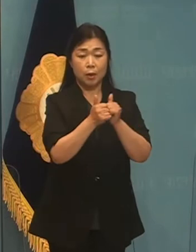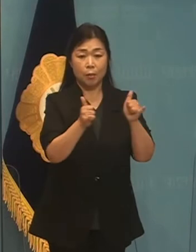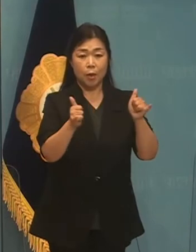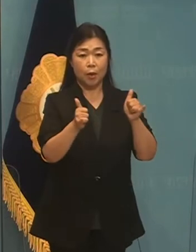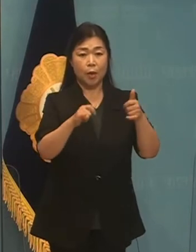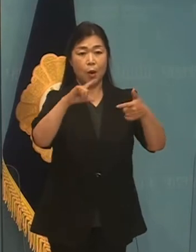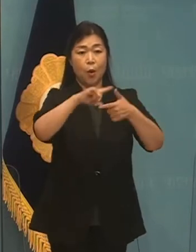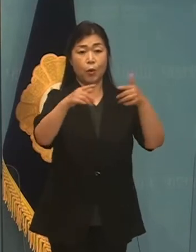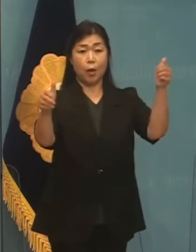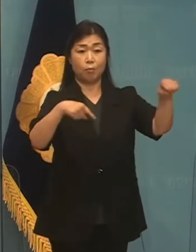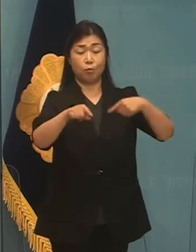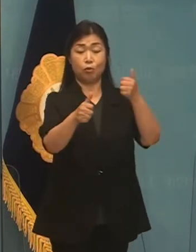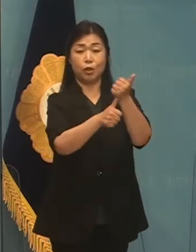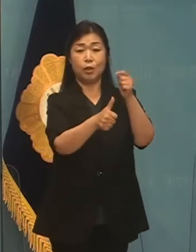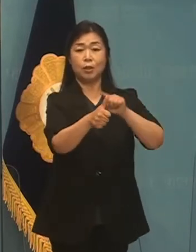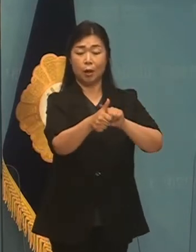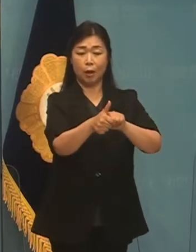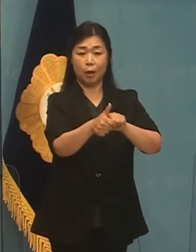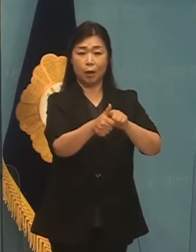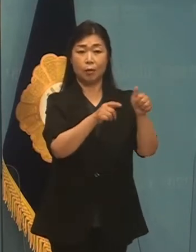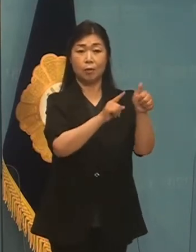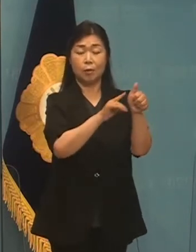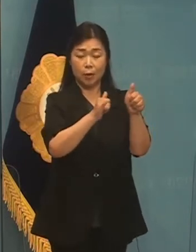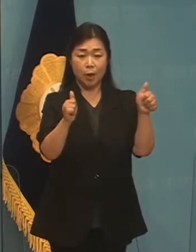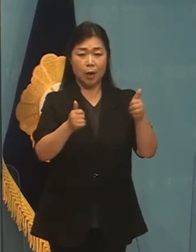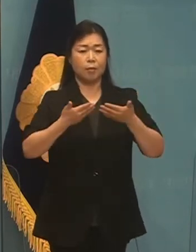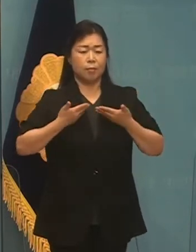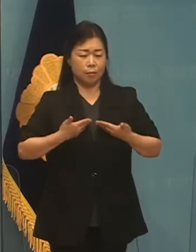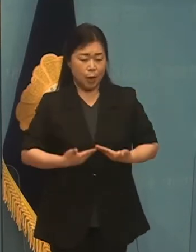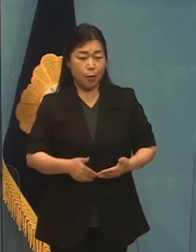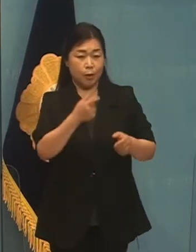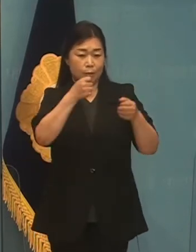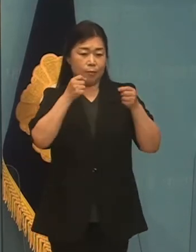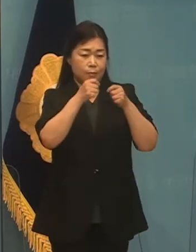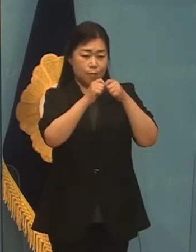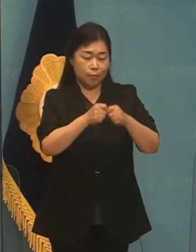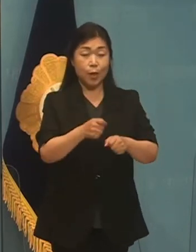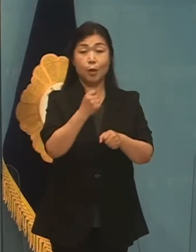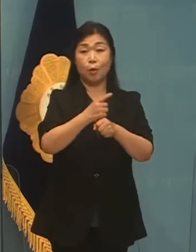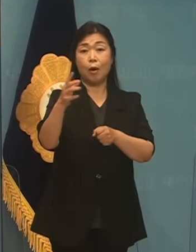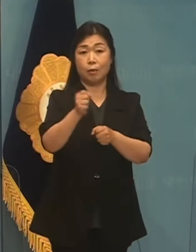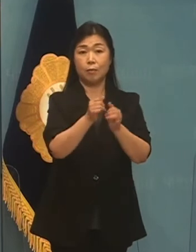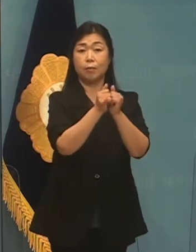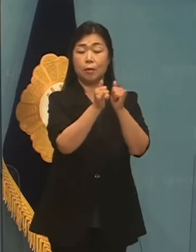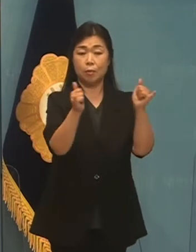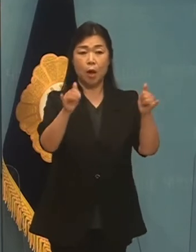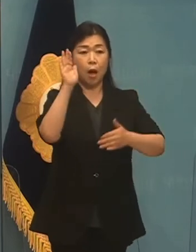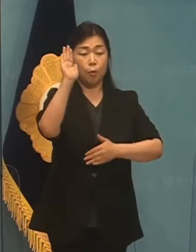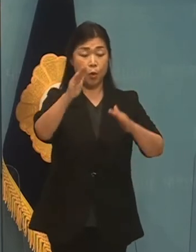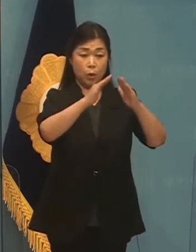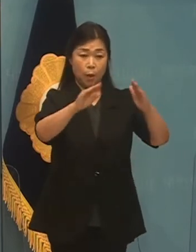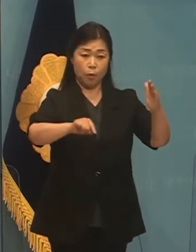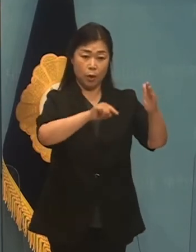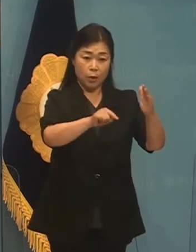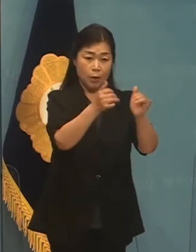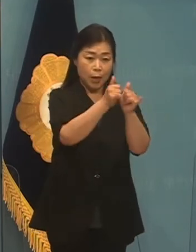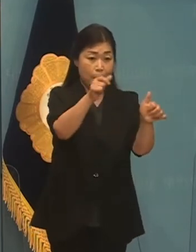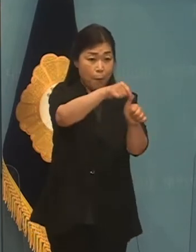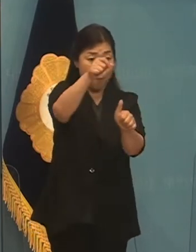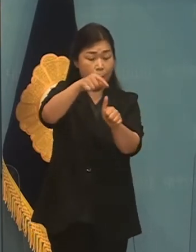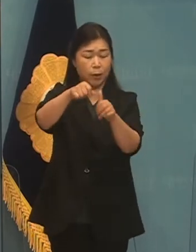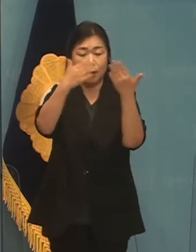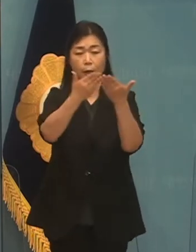지낸 윤하원 의원은 차분하고 치밀한 성격의 소유자로서 앞으로 캠프의 인사